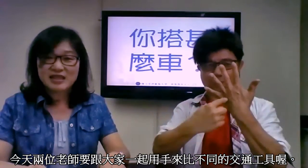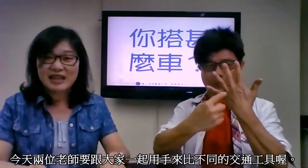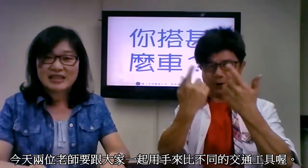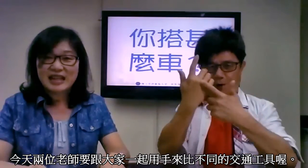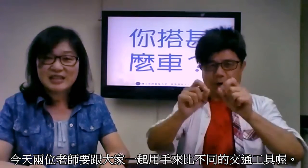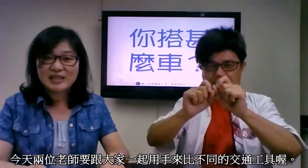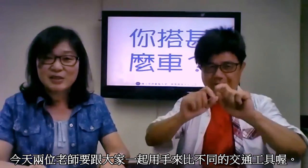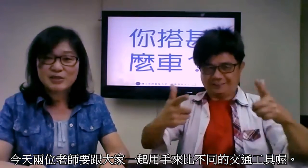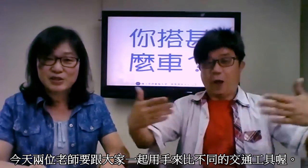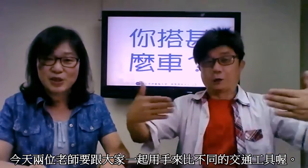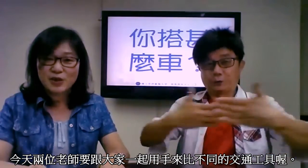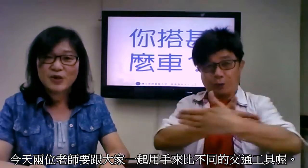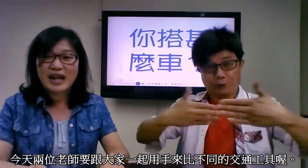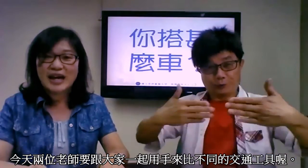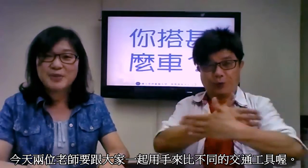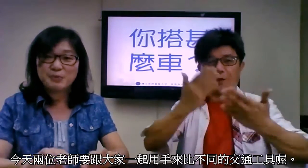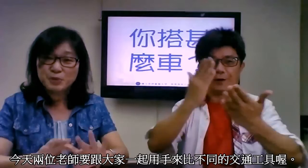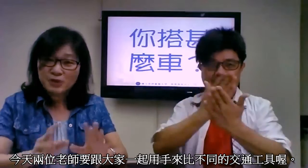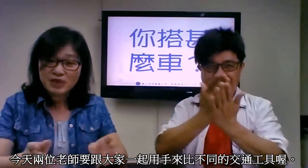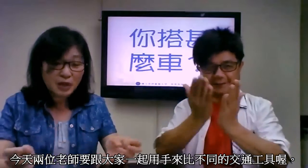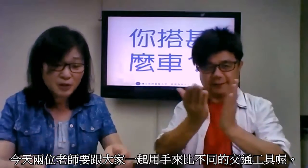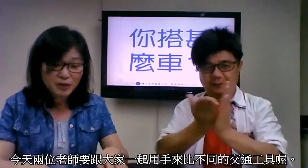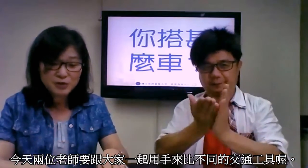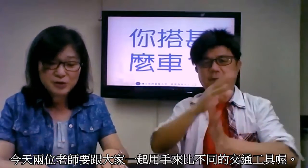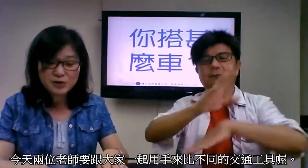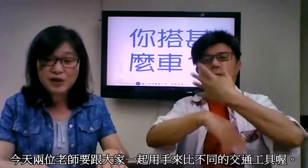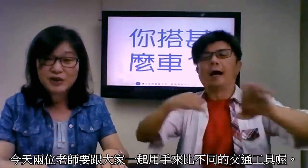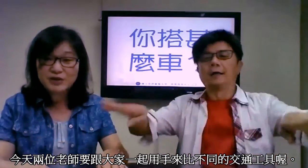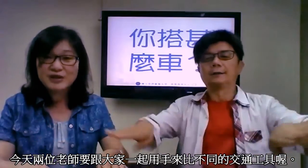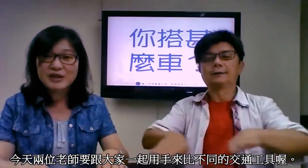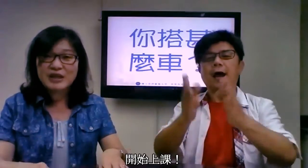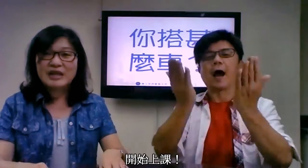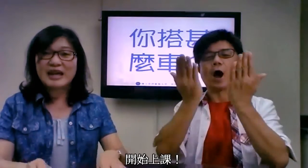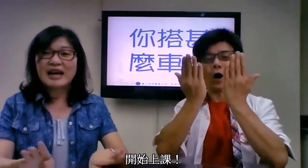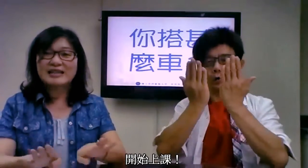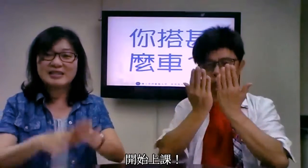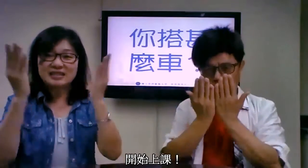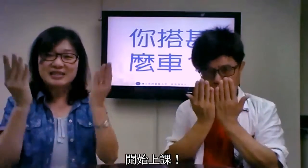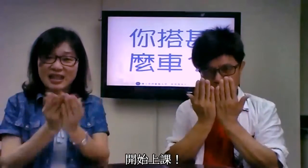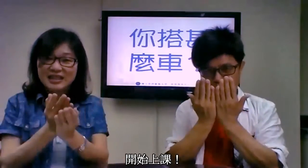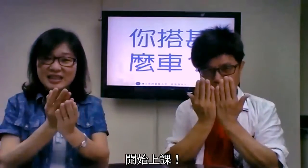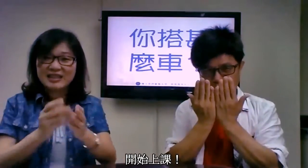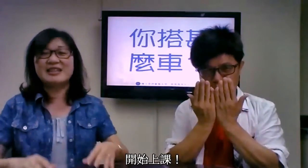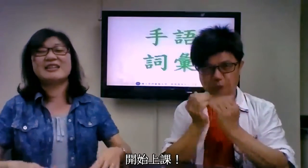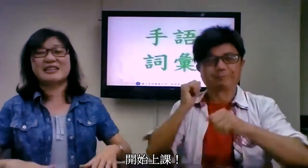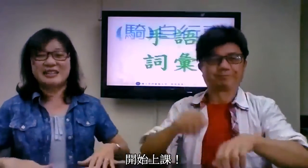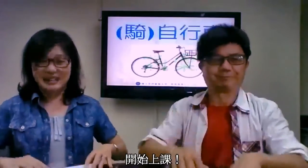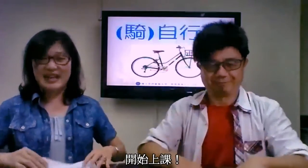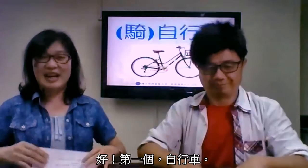跟大家一起用手来比不同的交通工具哦。开始上课，